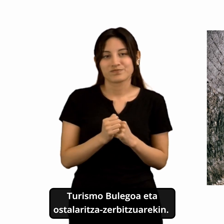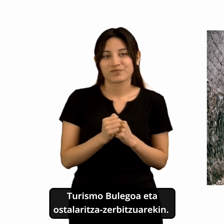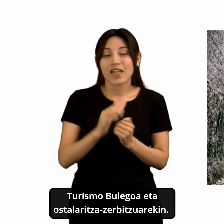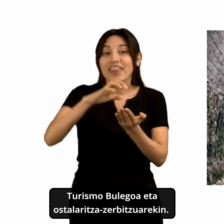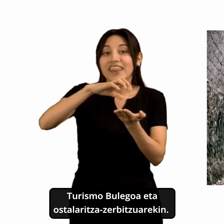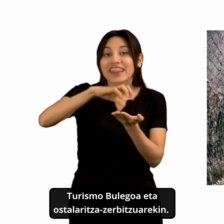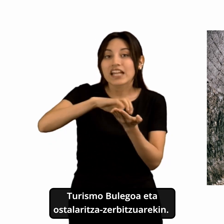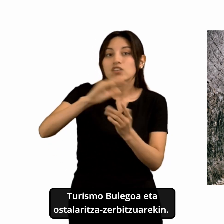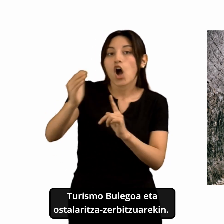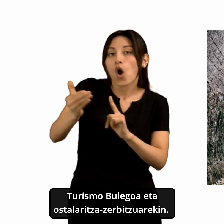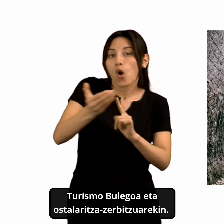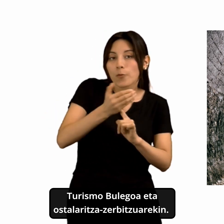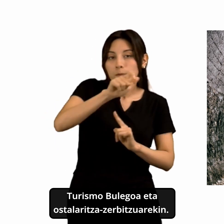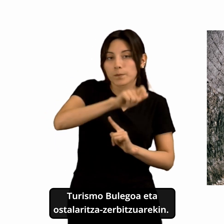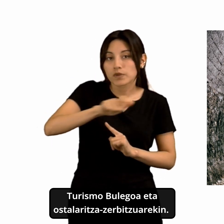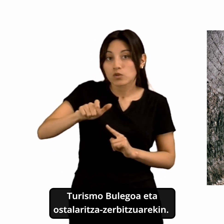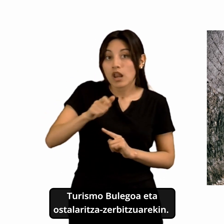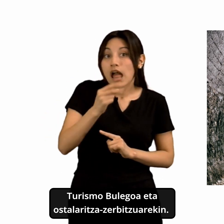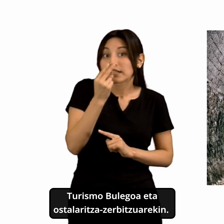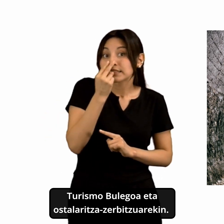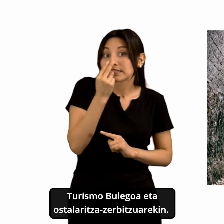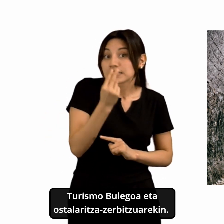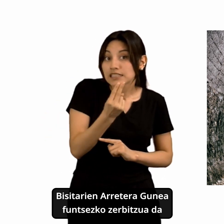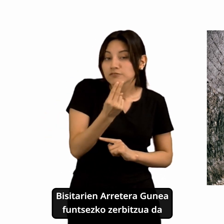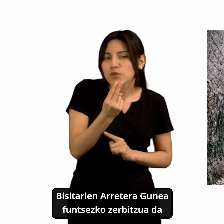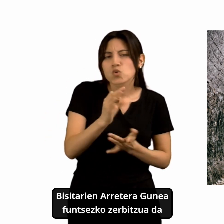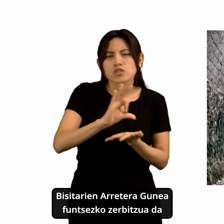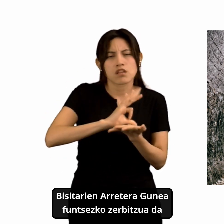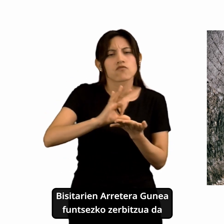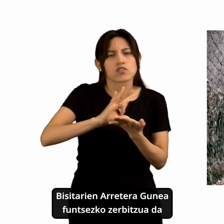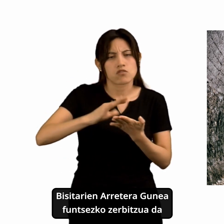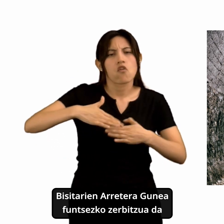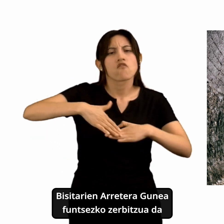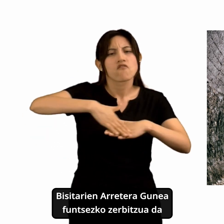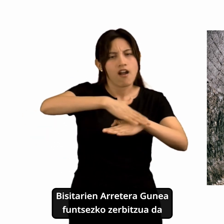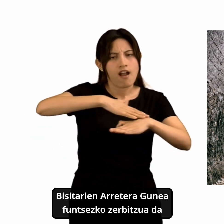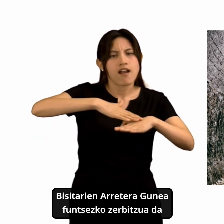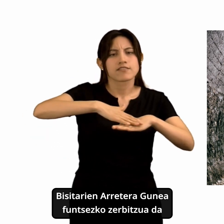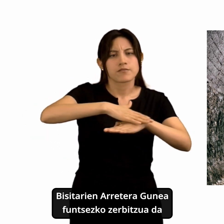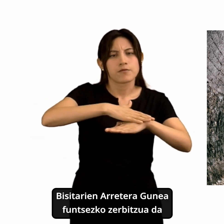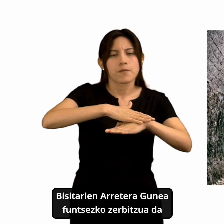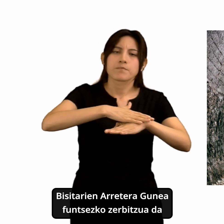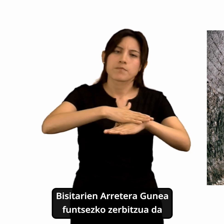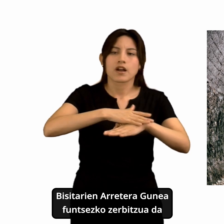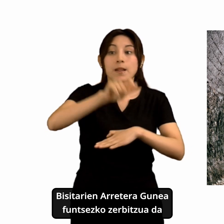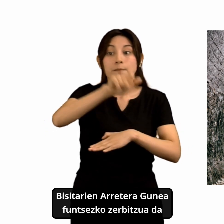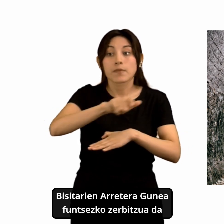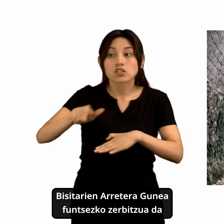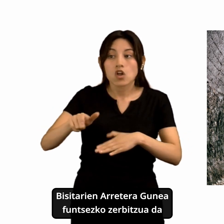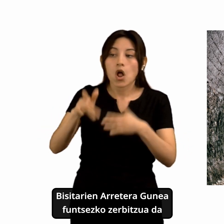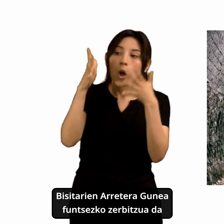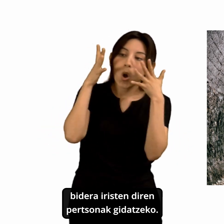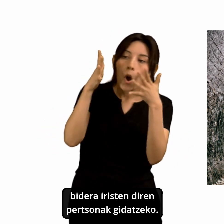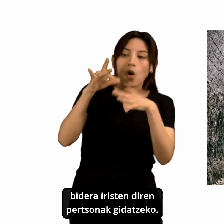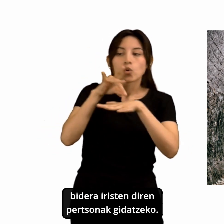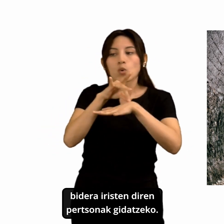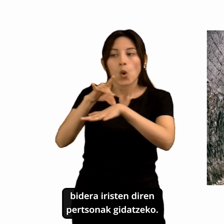eta ostalaritza zerbitzuarekin. Bisitarien arretaragunea funtsesko zerbitzua da bidera iristen